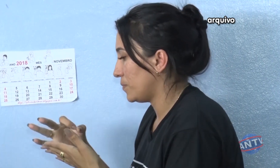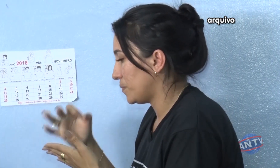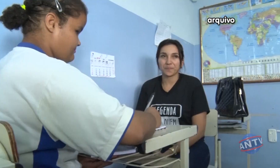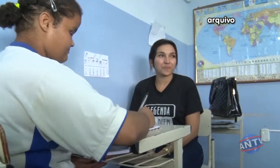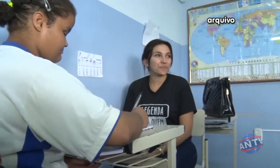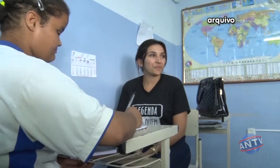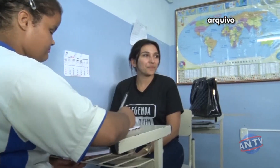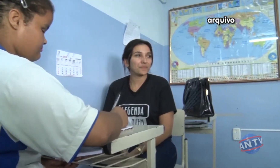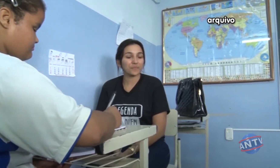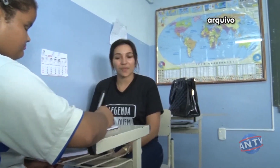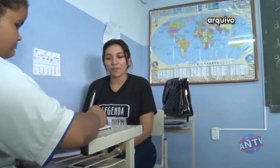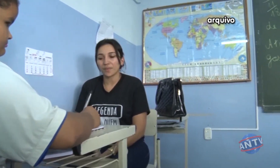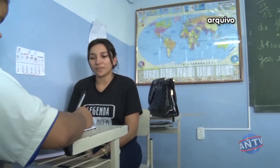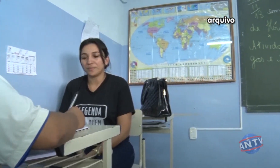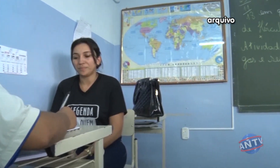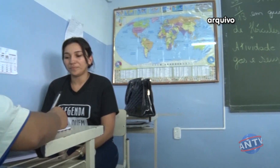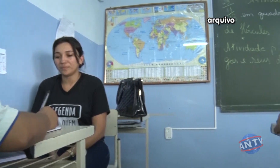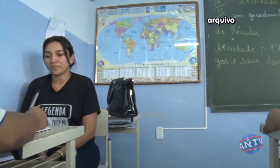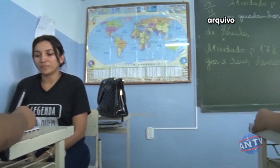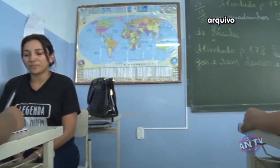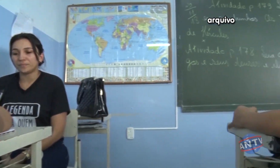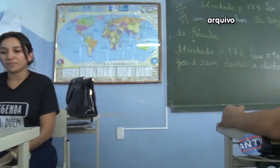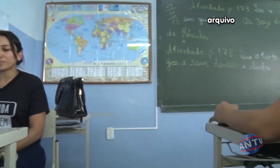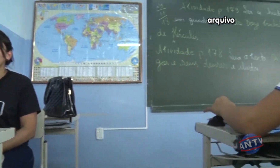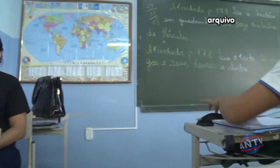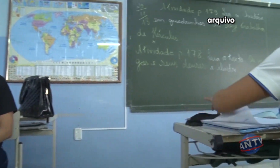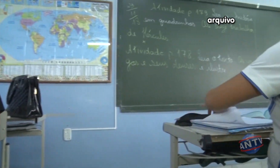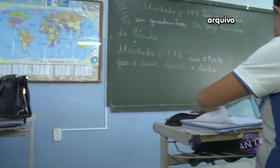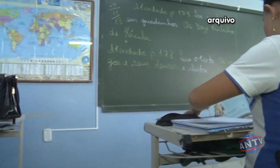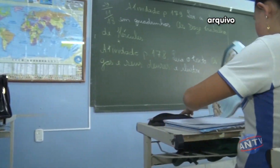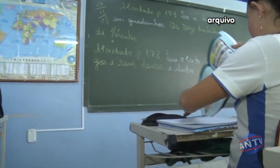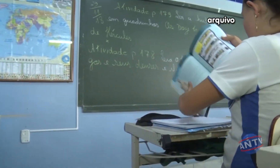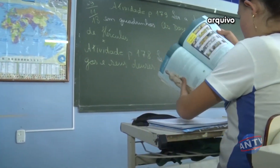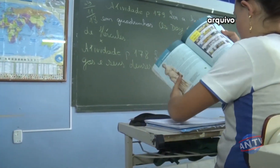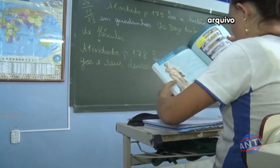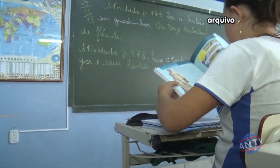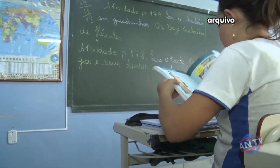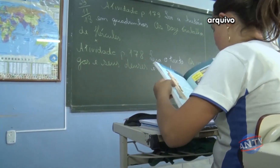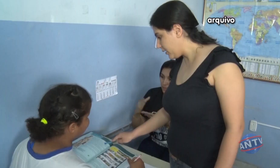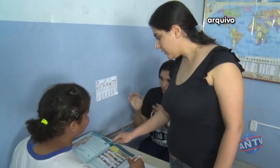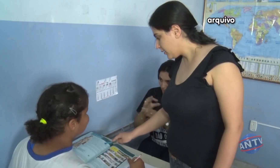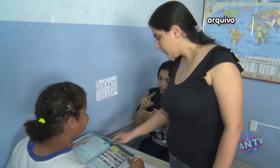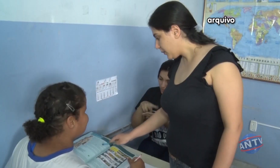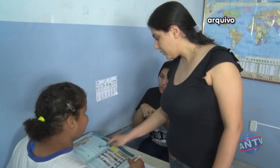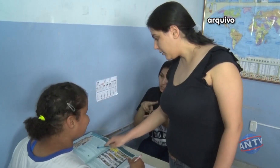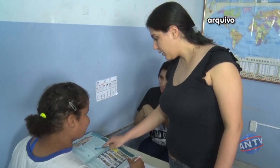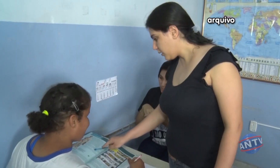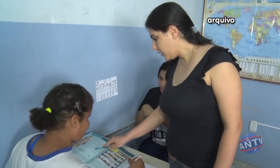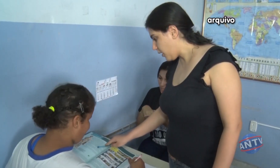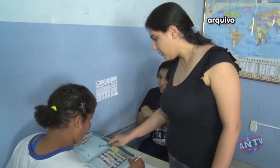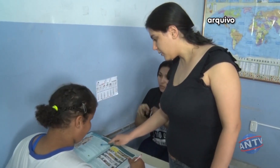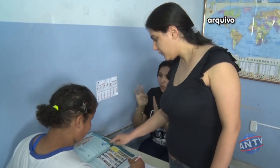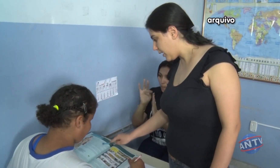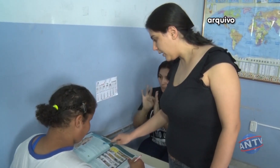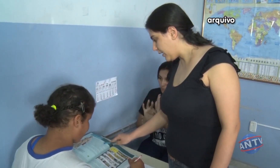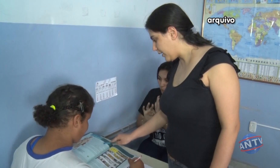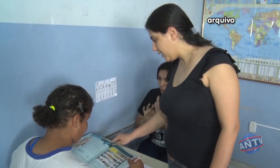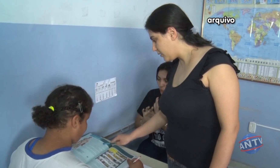tarde e na escola Dr. Alcides Mosconi à noite. São 2 alunas, a Débora, à tarde ela está no